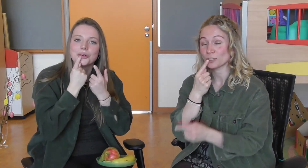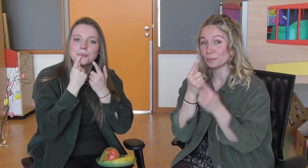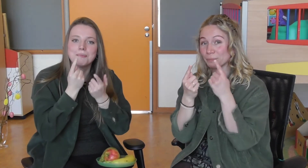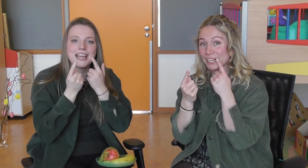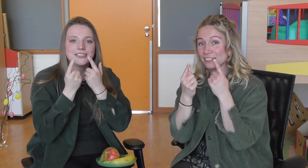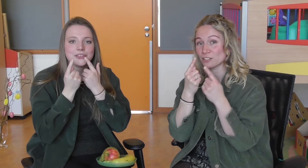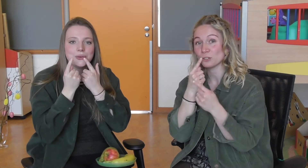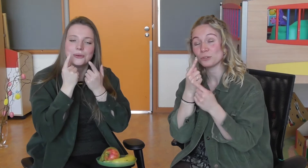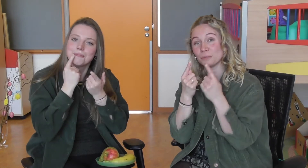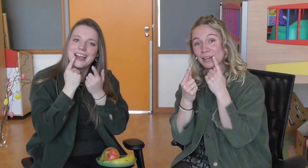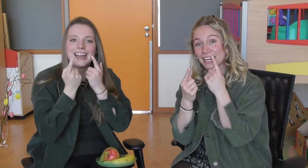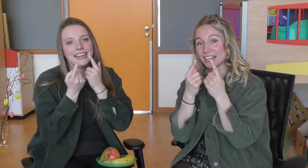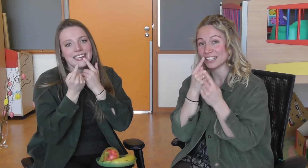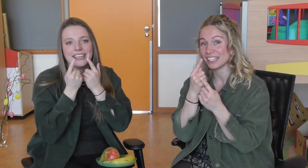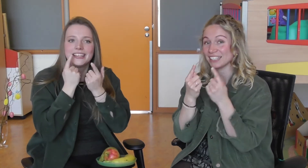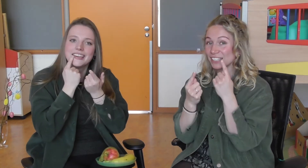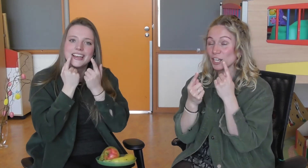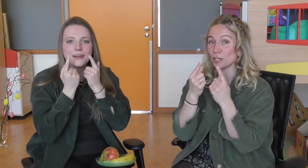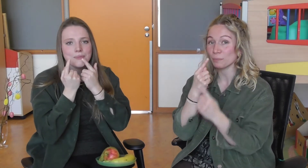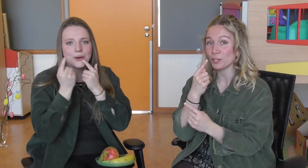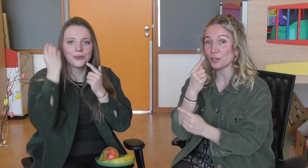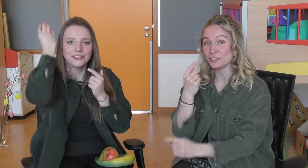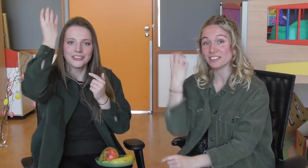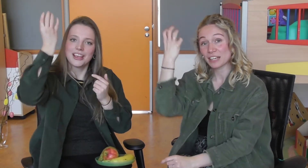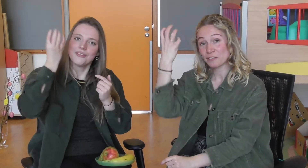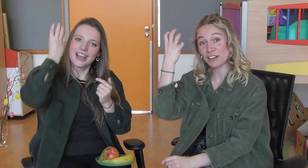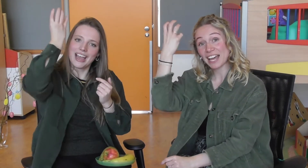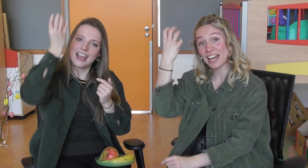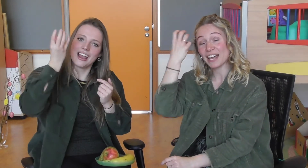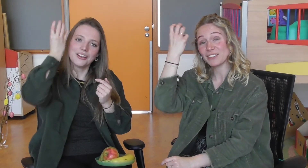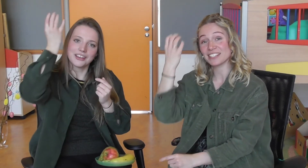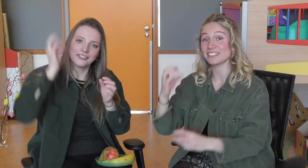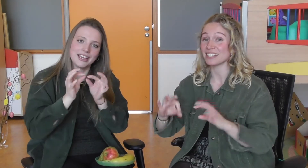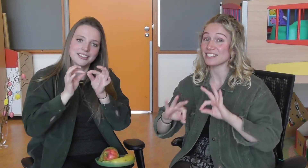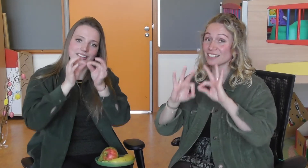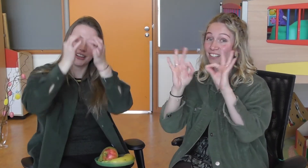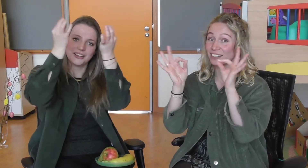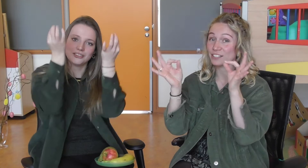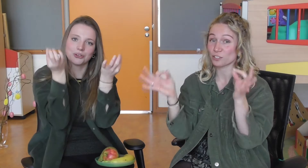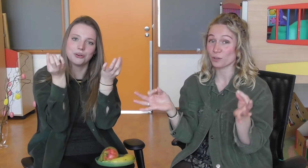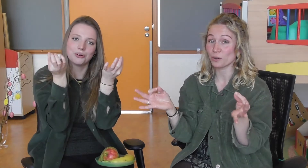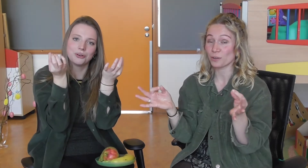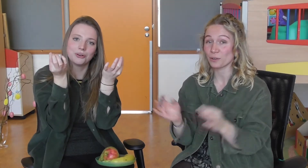Stop het nu maar in je mond. Fruit, dat is